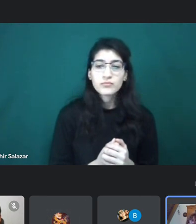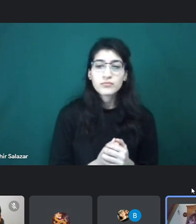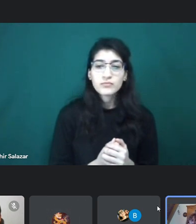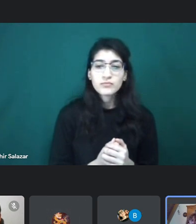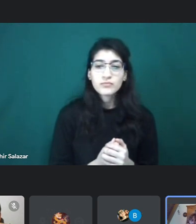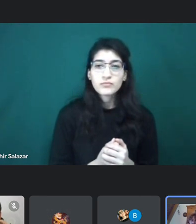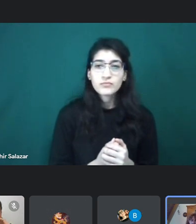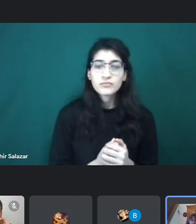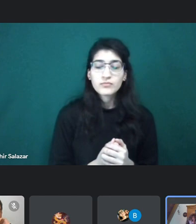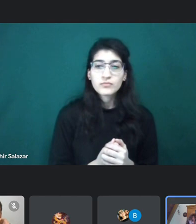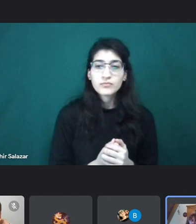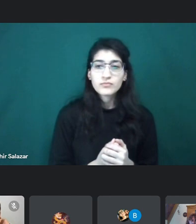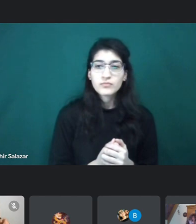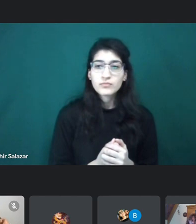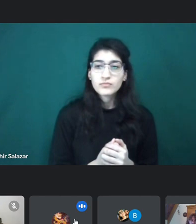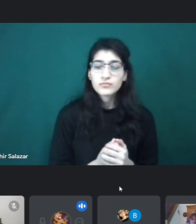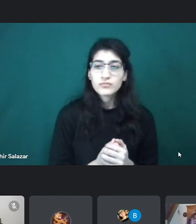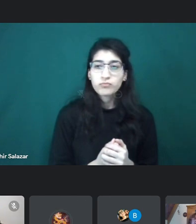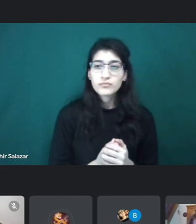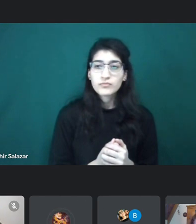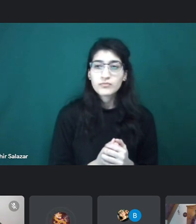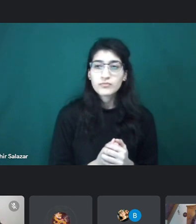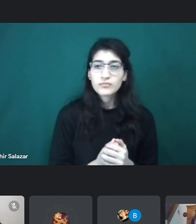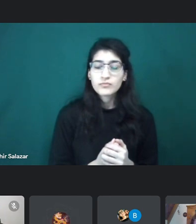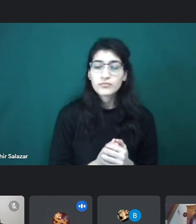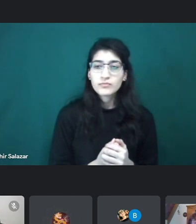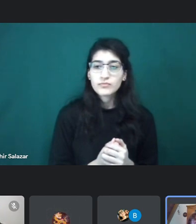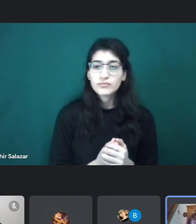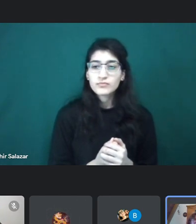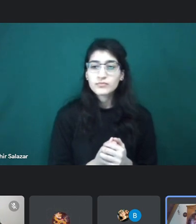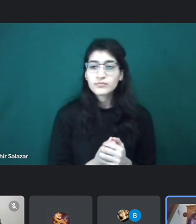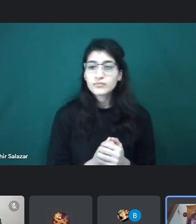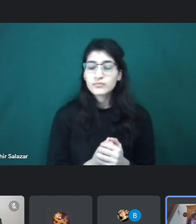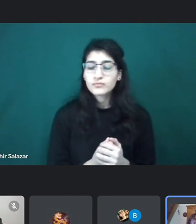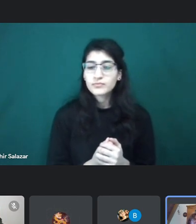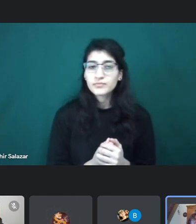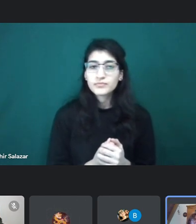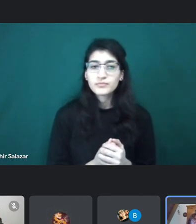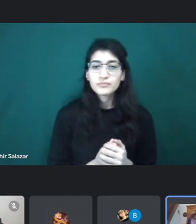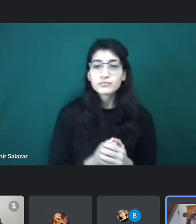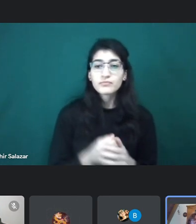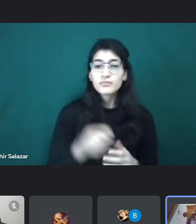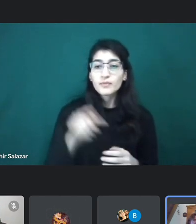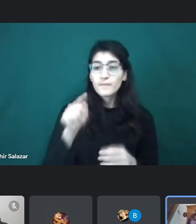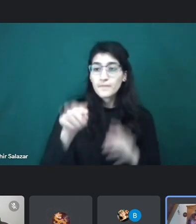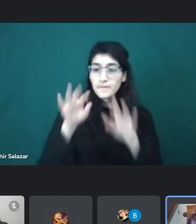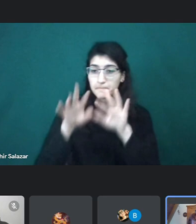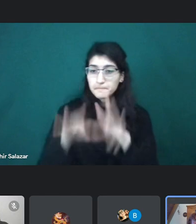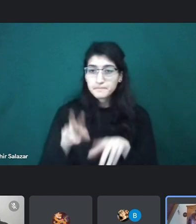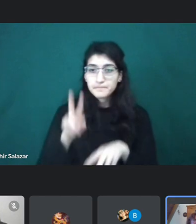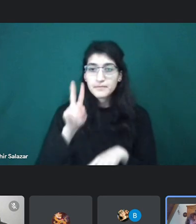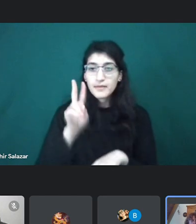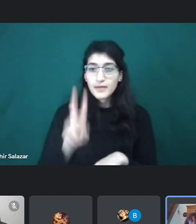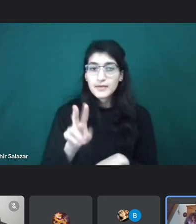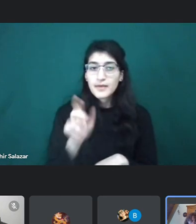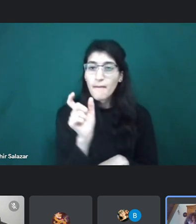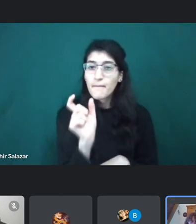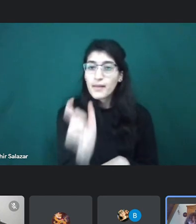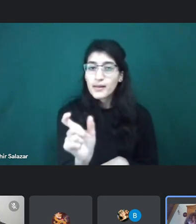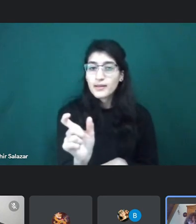de... Ahí está. Bien, fíjense en el chat que yo puse friendship.